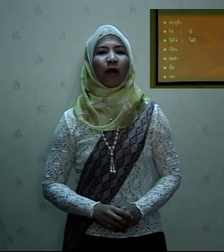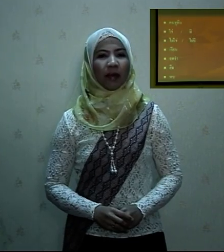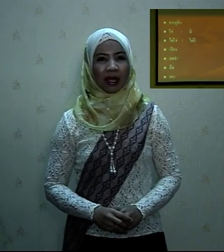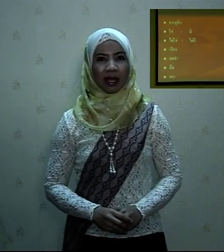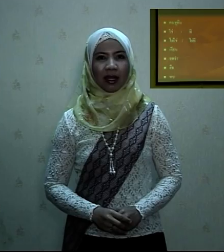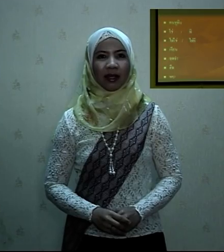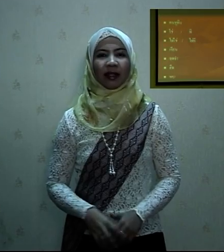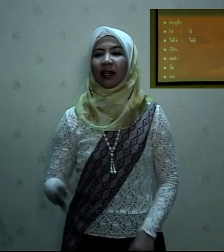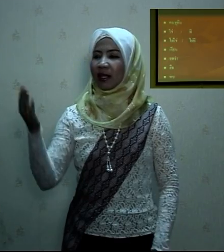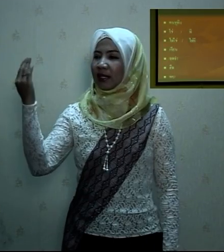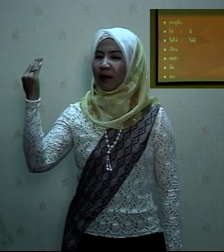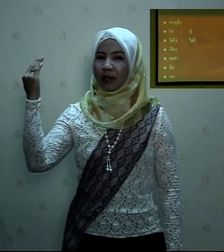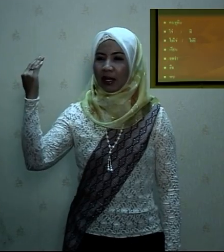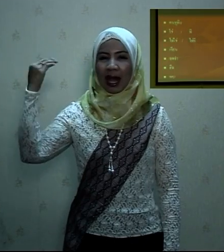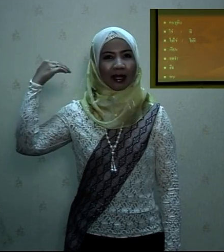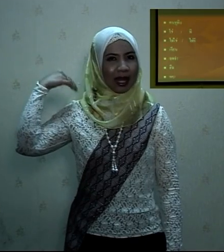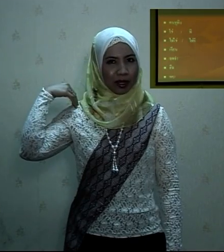ามีใช้มือนะคะแตะที่หัว